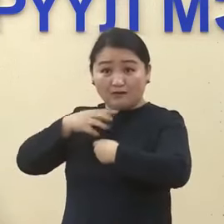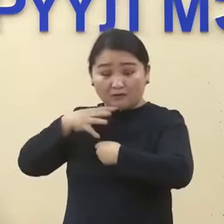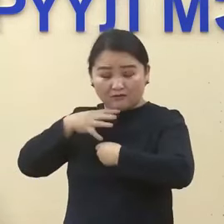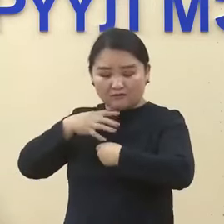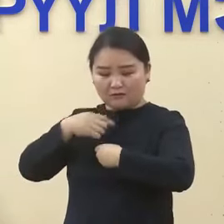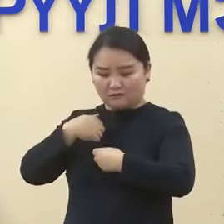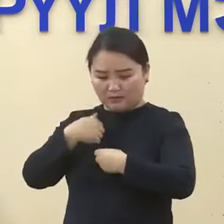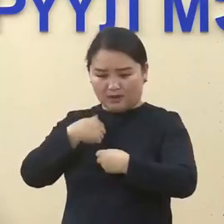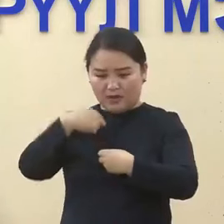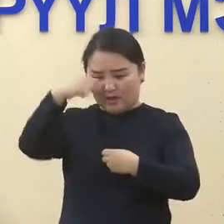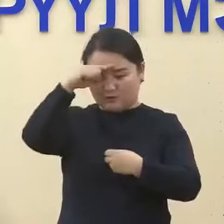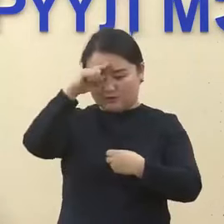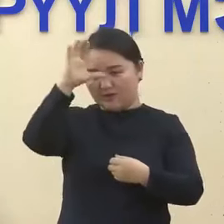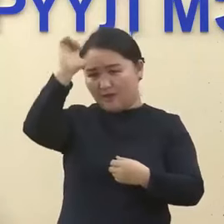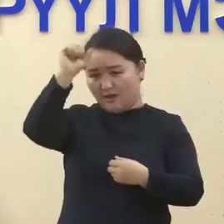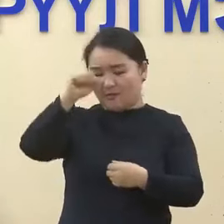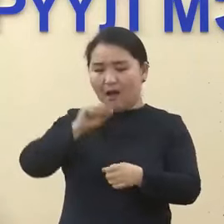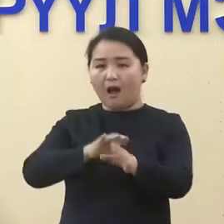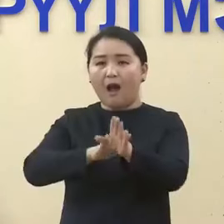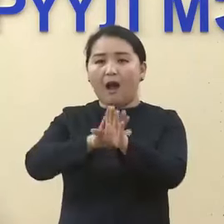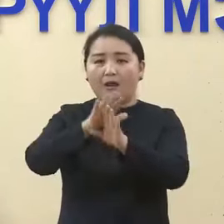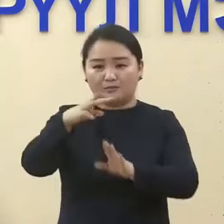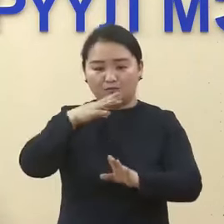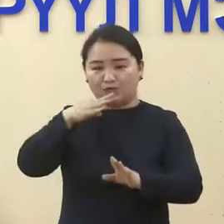мэдээлэл ирээгүй байна одоогоор.